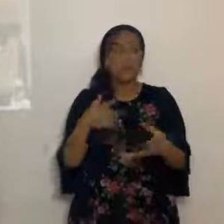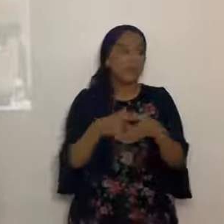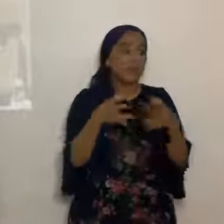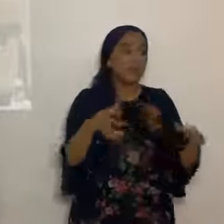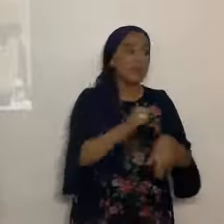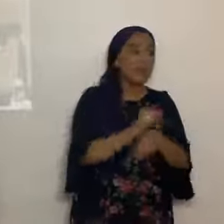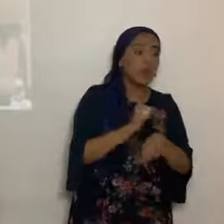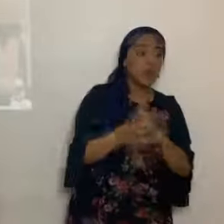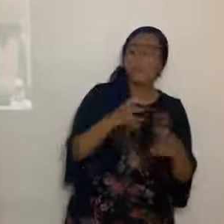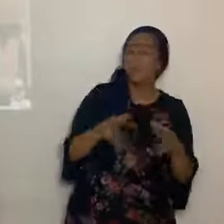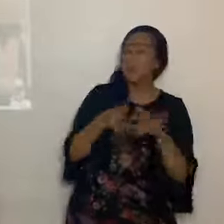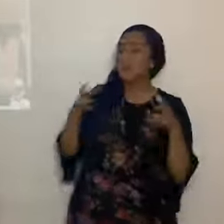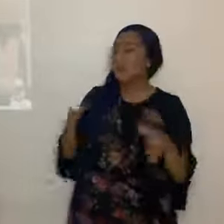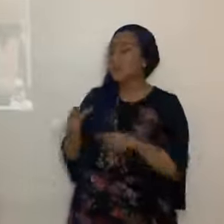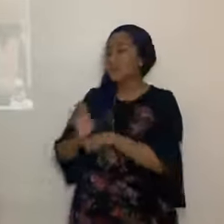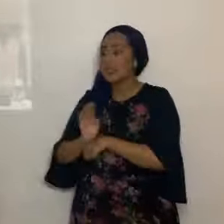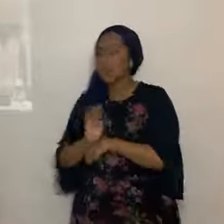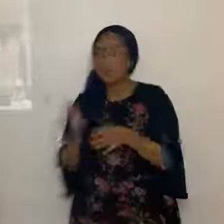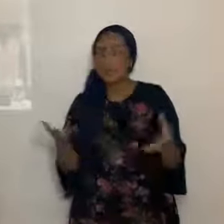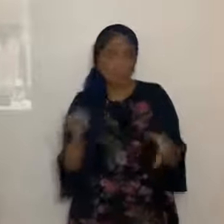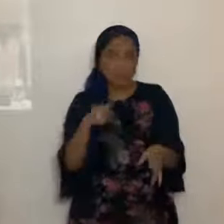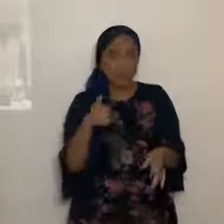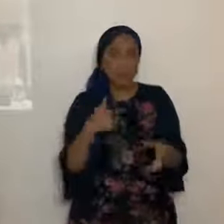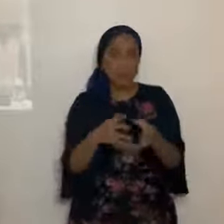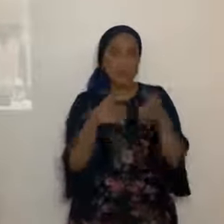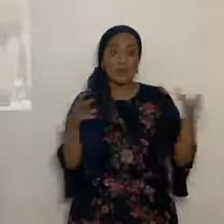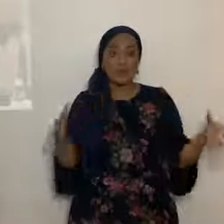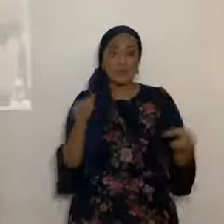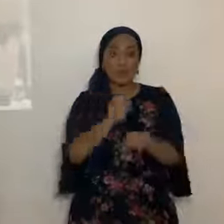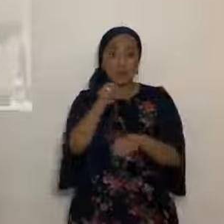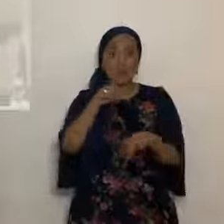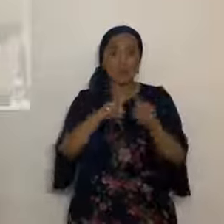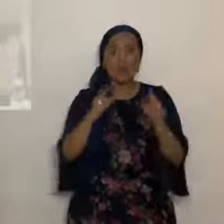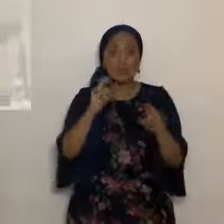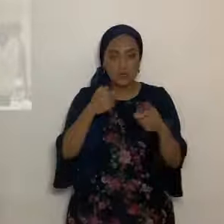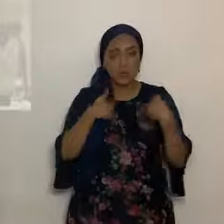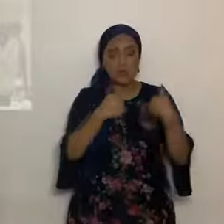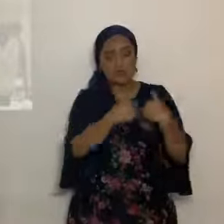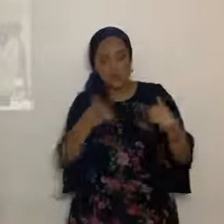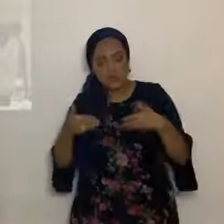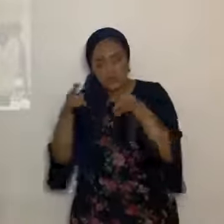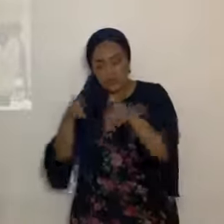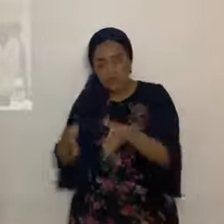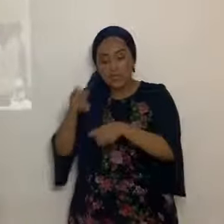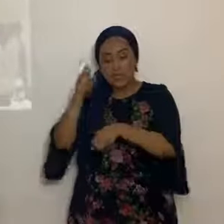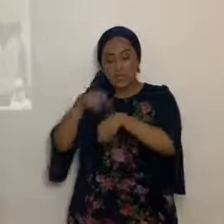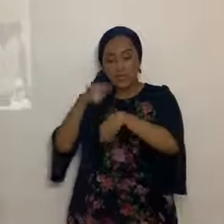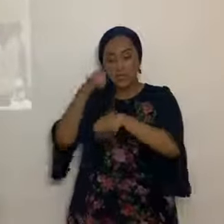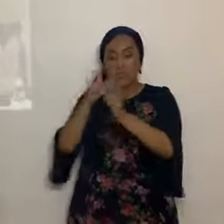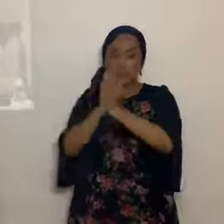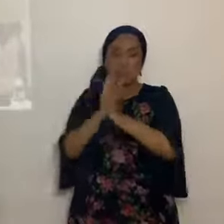trabajo. Y sí, realmente tenemos mucho trabajo, pero tenemos que darnos tiempo de